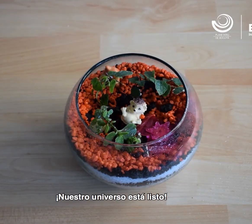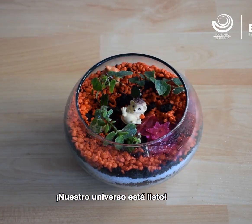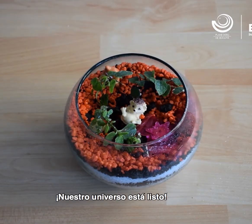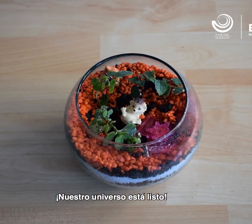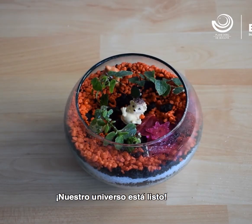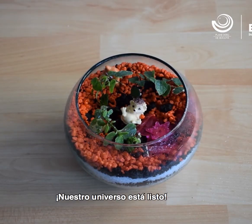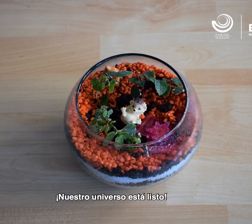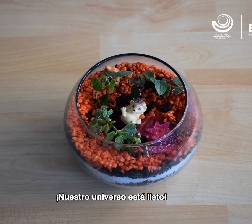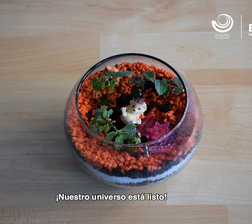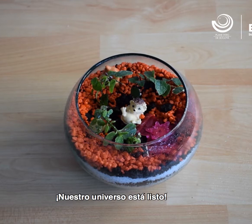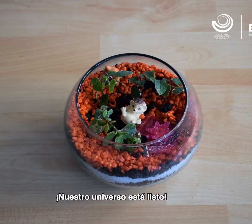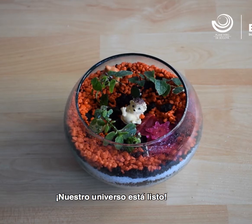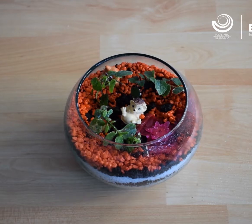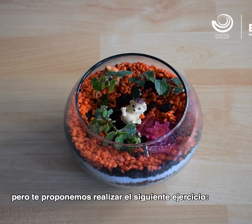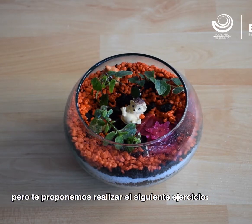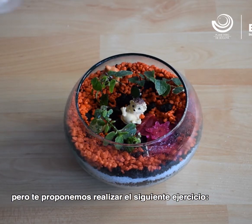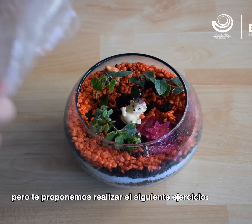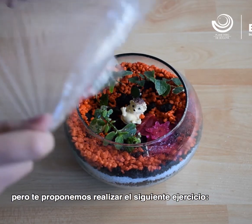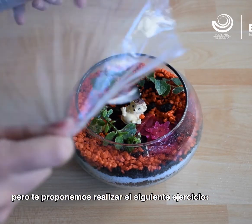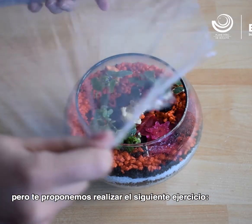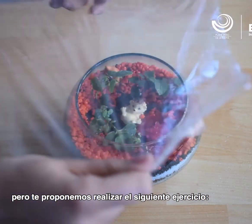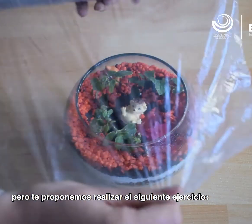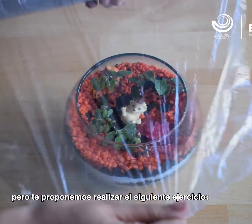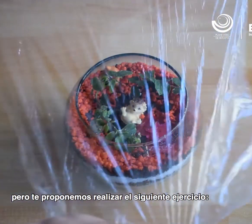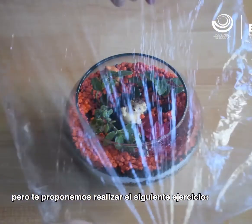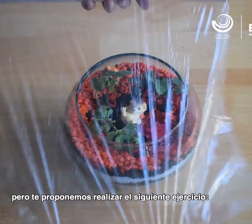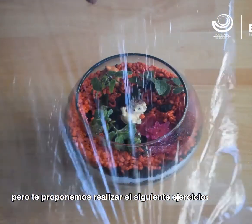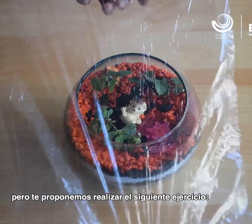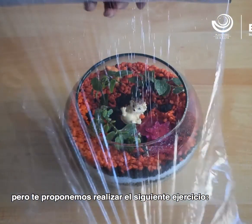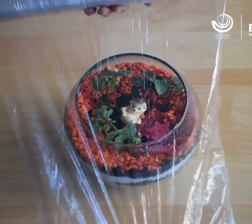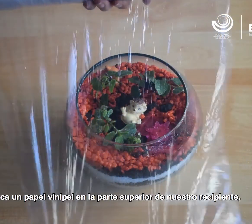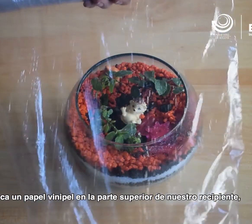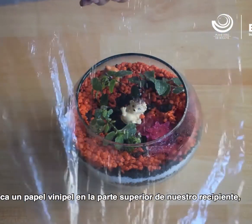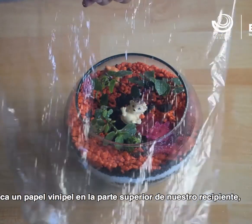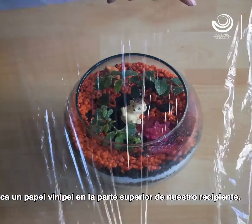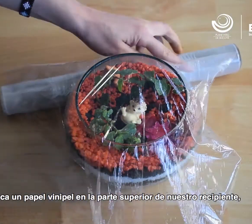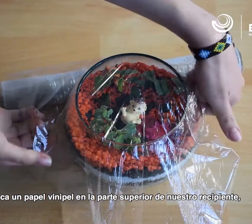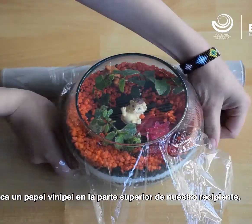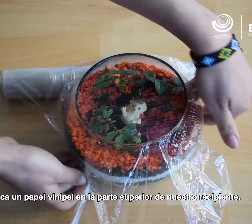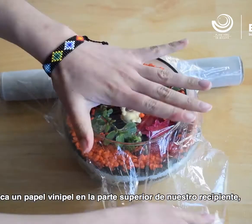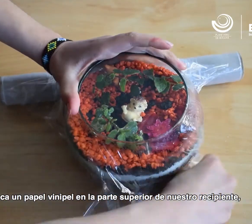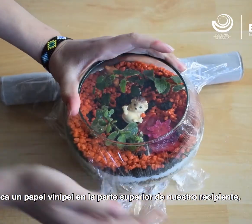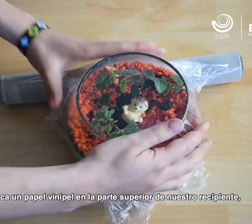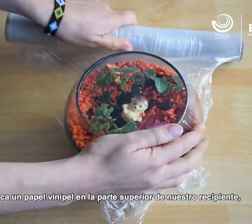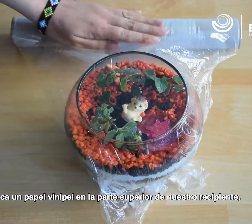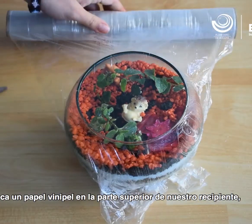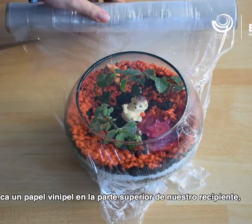Nuestro universo está listo, pero te proponemos realizar el siguiente ejercicio. Coloca un papel vinipel en la parte superior de nuestro